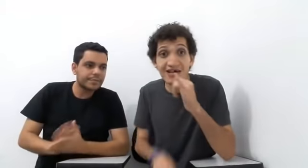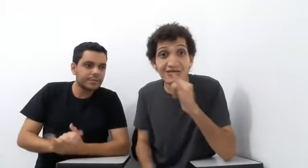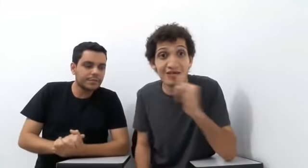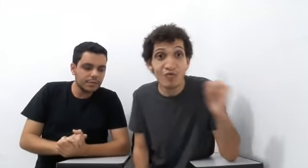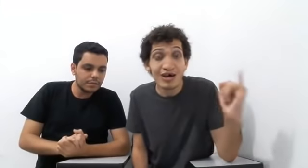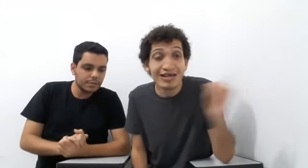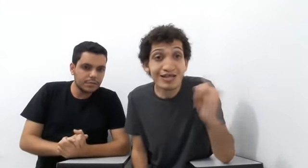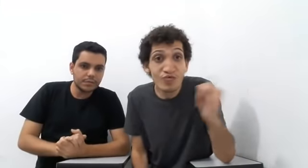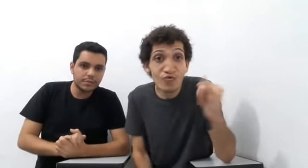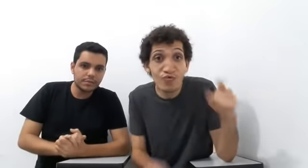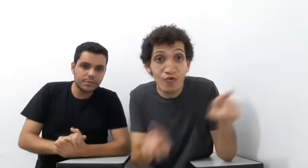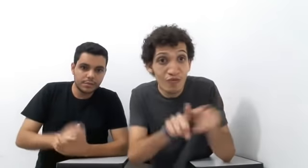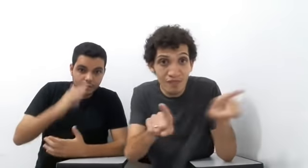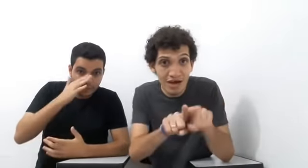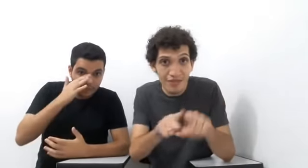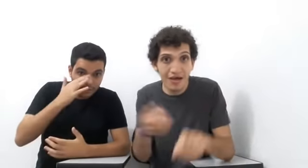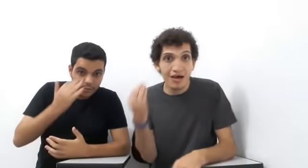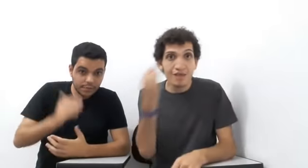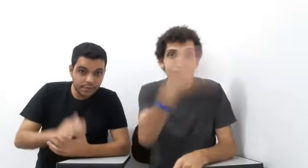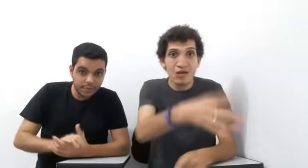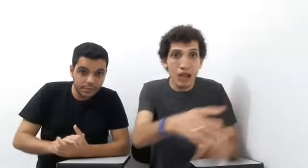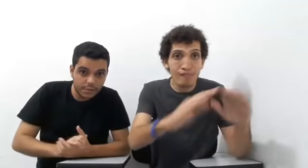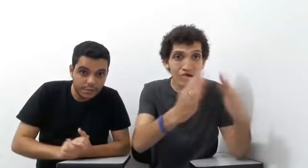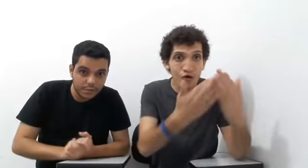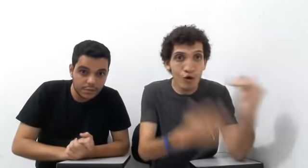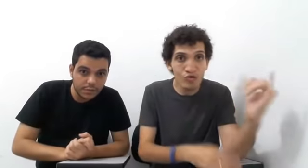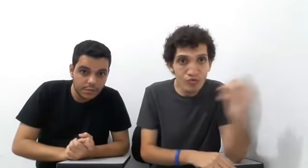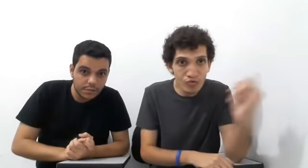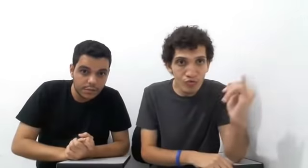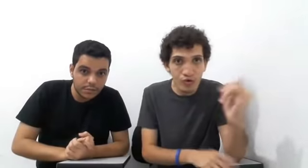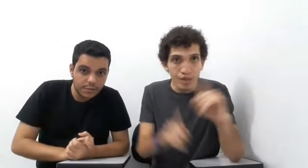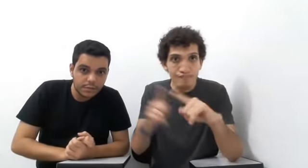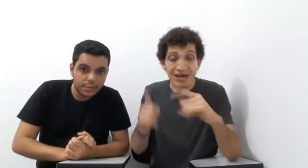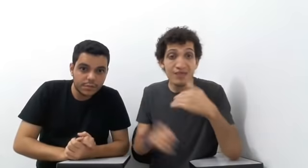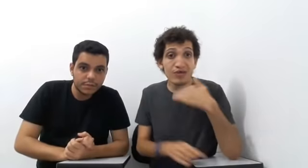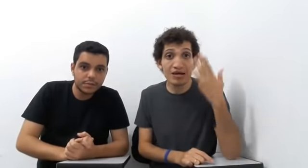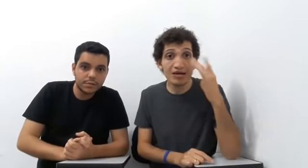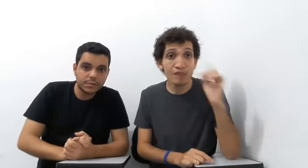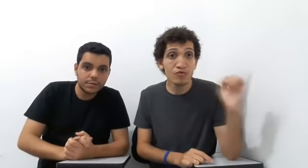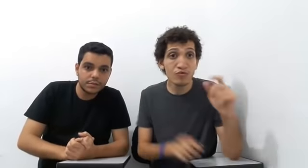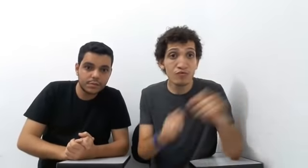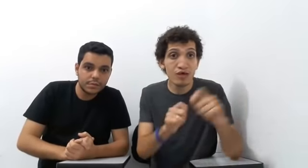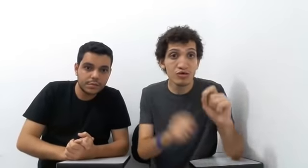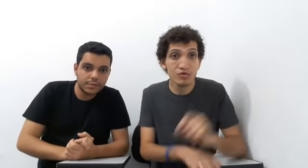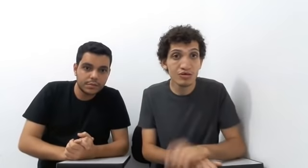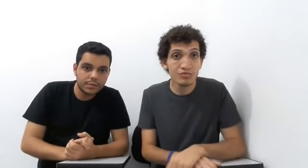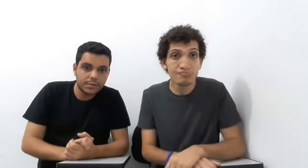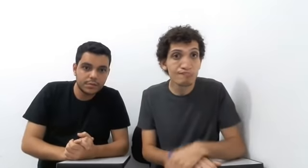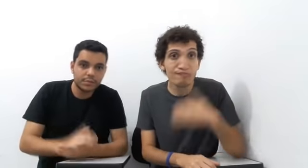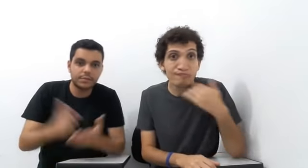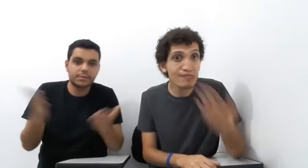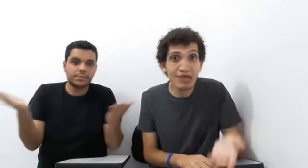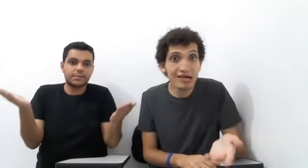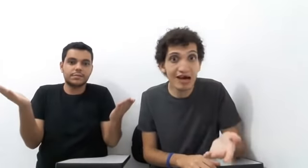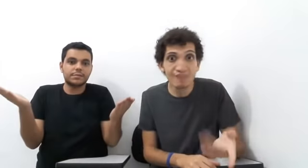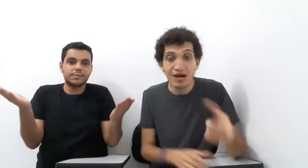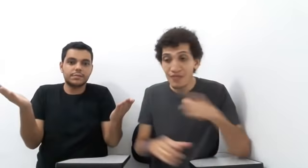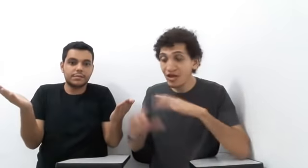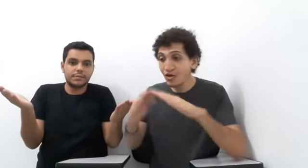assim, instrutor também, né? Manda lá para a escola o instrutor, mas ninguém sabe, o instrutor faz o quê? Ninguém sabe. Tem